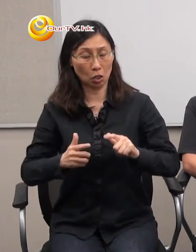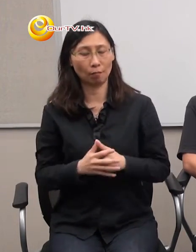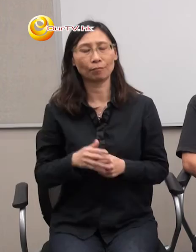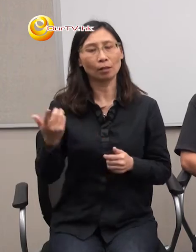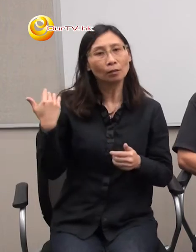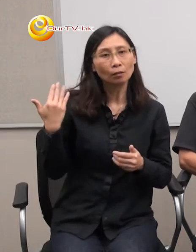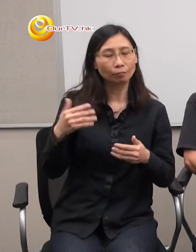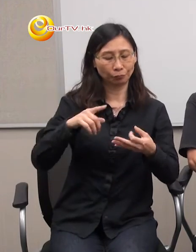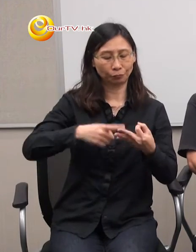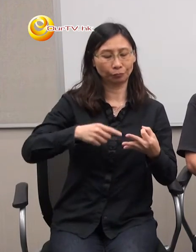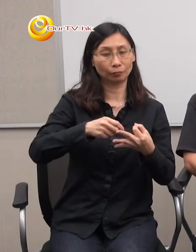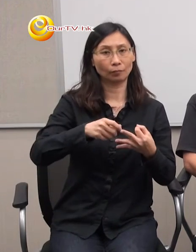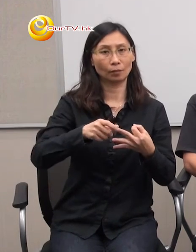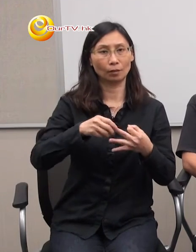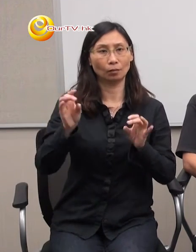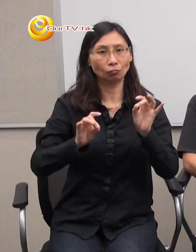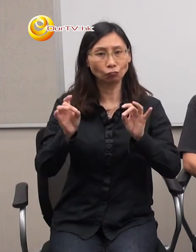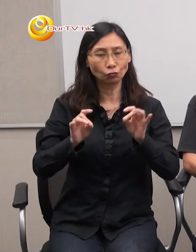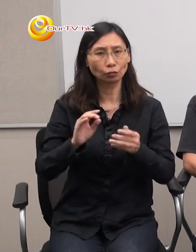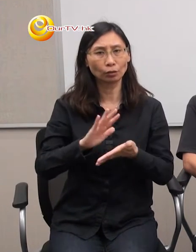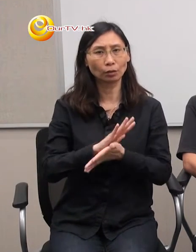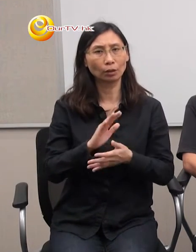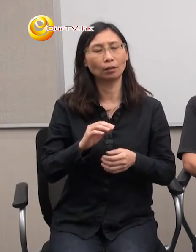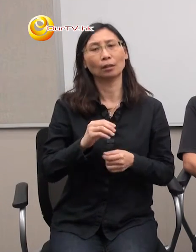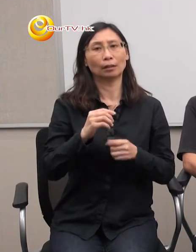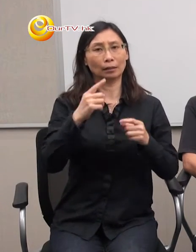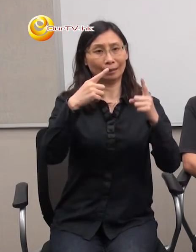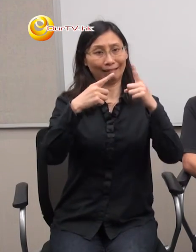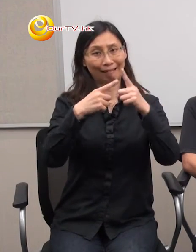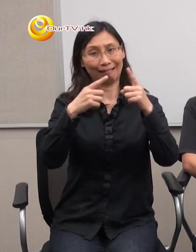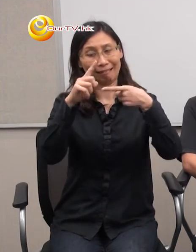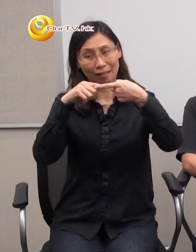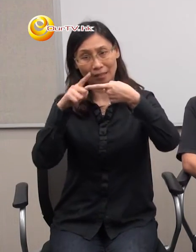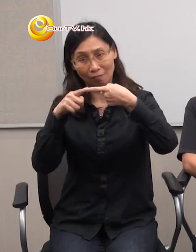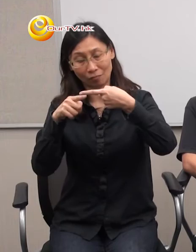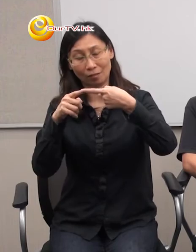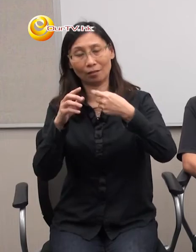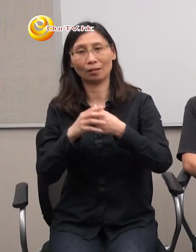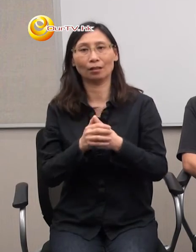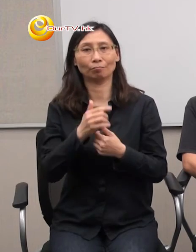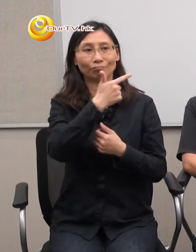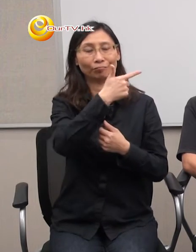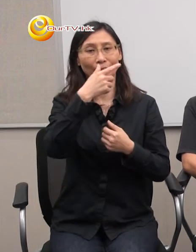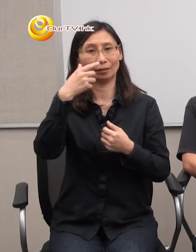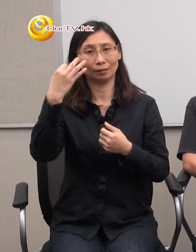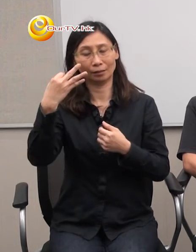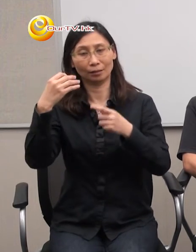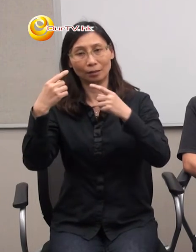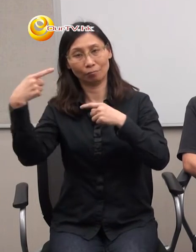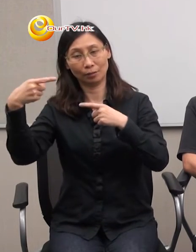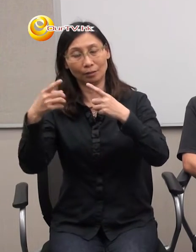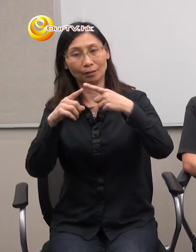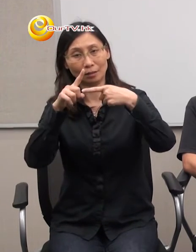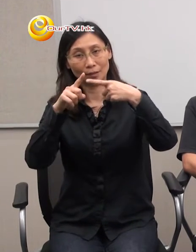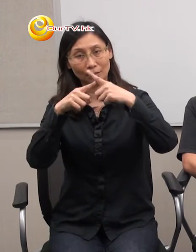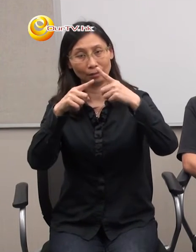大831決定的始作俑者嚟嘅，因為佢係啦，佢係呢個人大委員長，亦都係中共